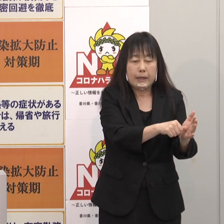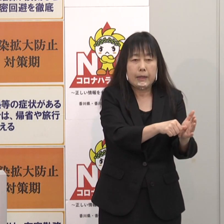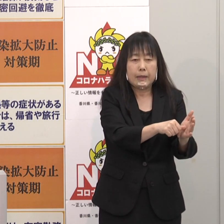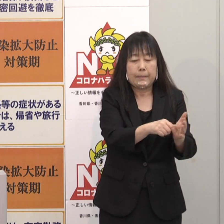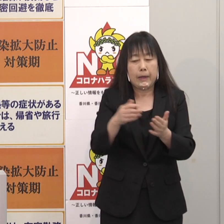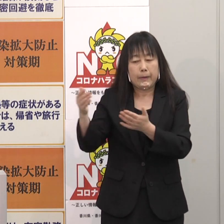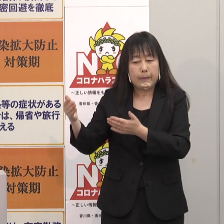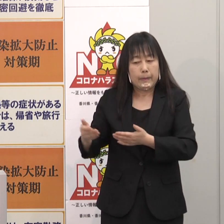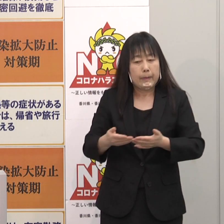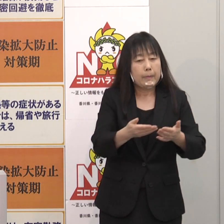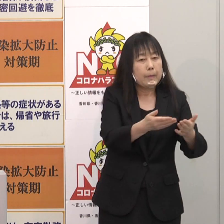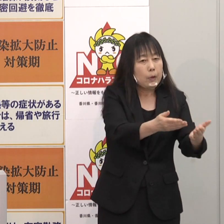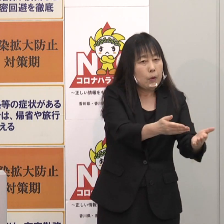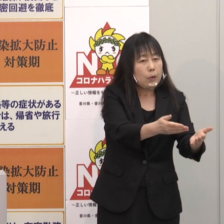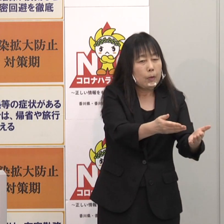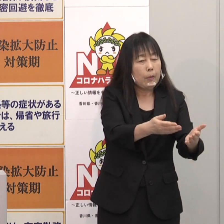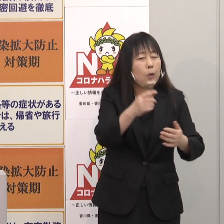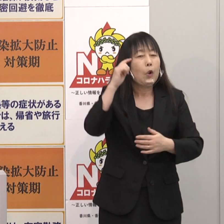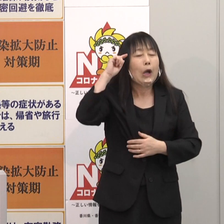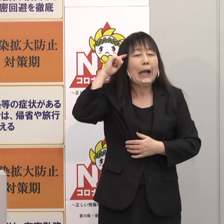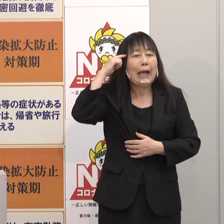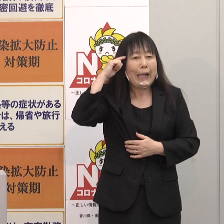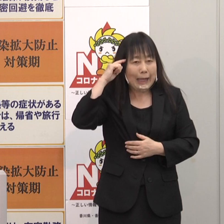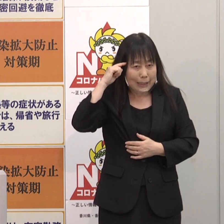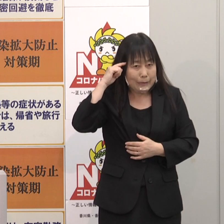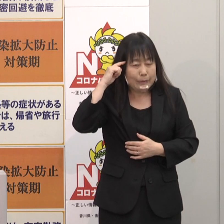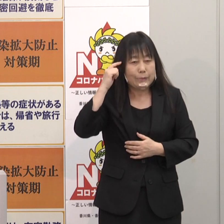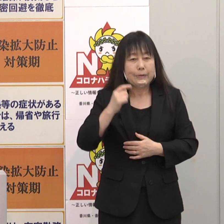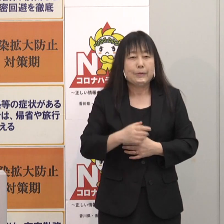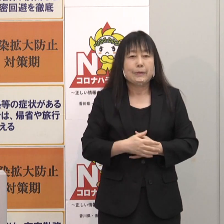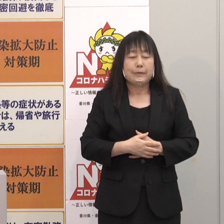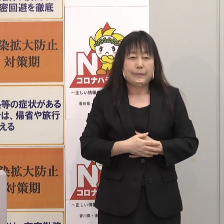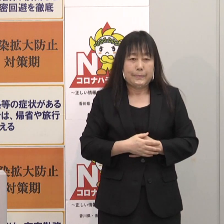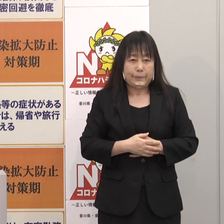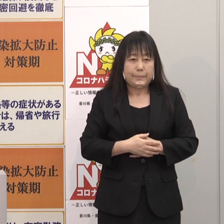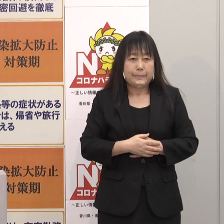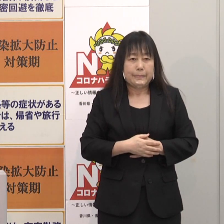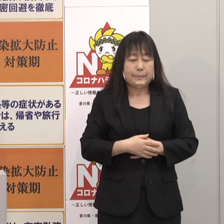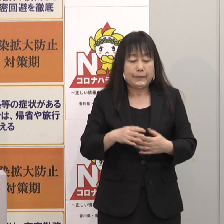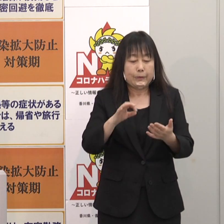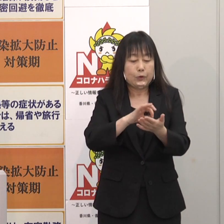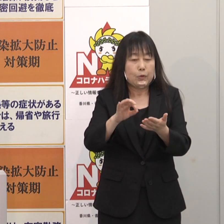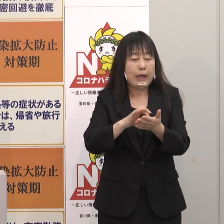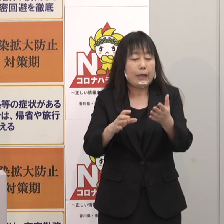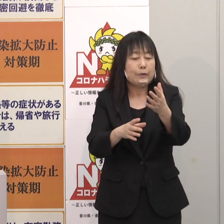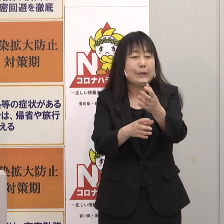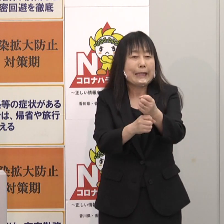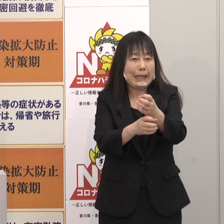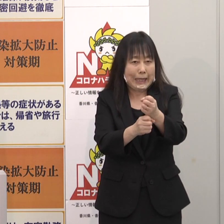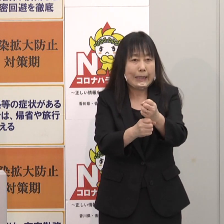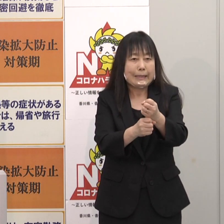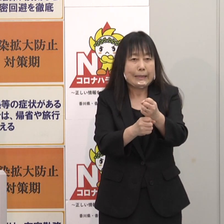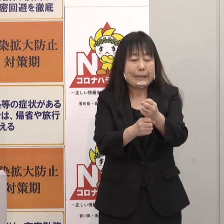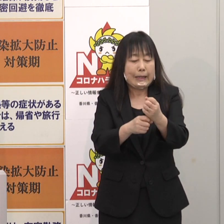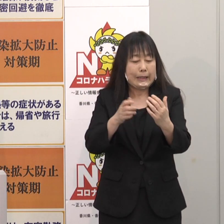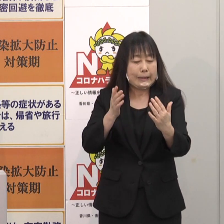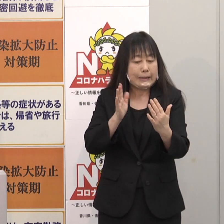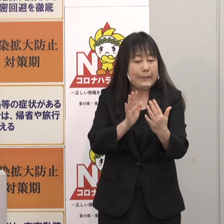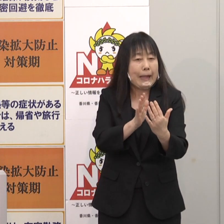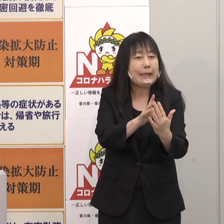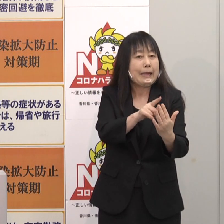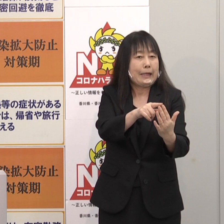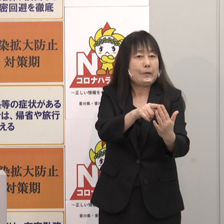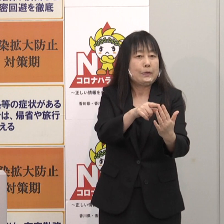ことはないと思いますけれども、まあ、市長の受け入れ体制がですね、十分でない場合